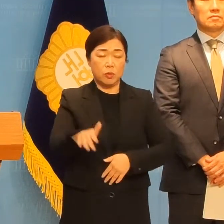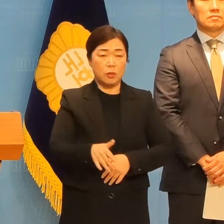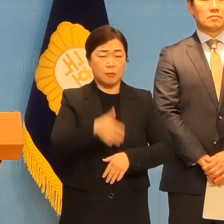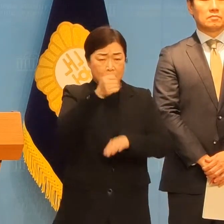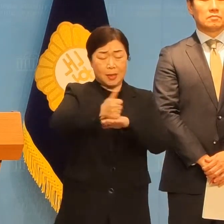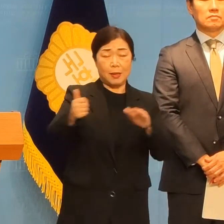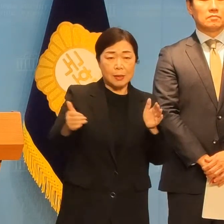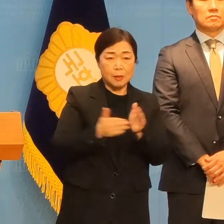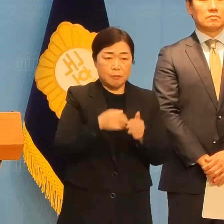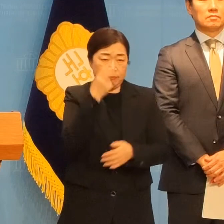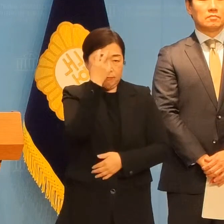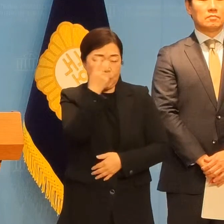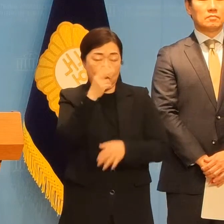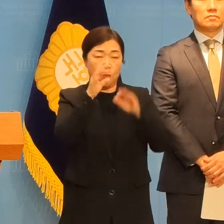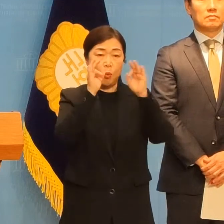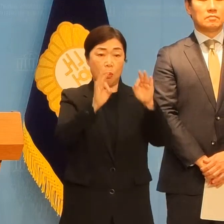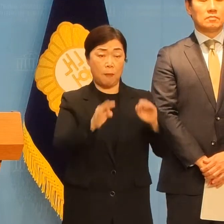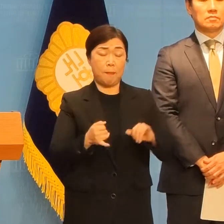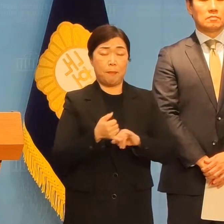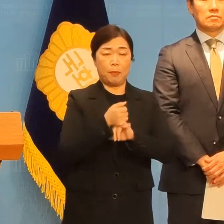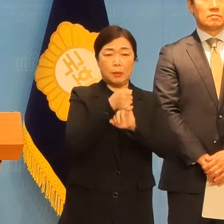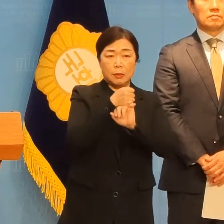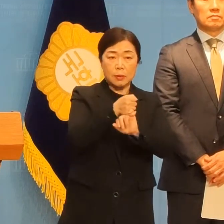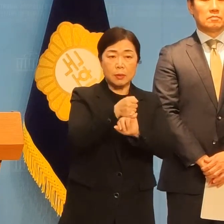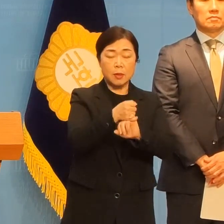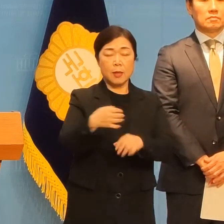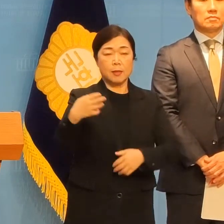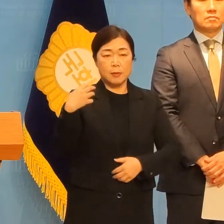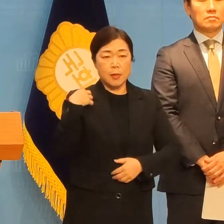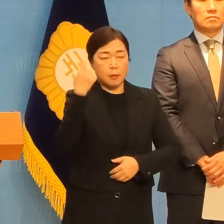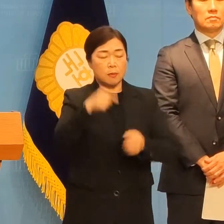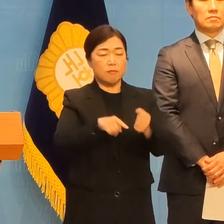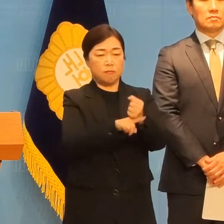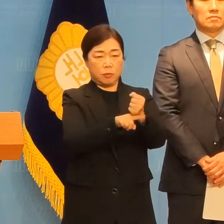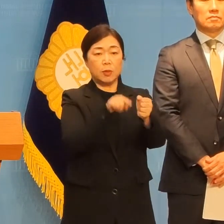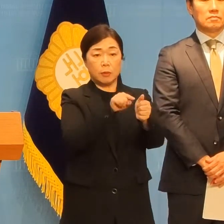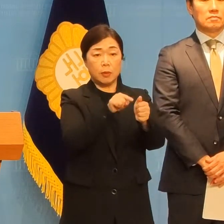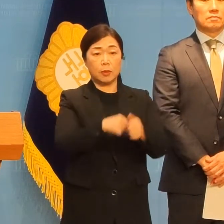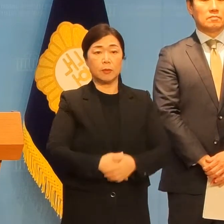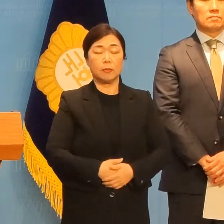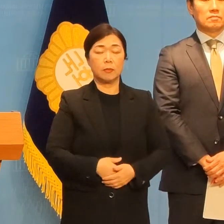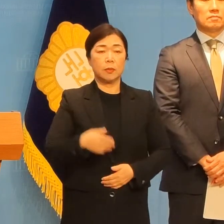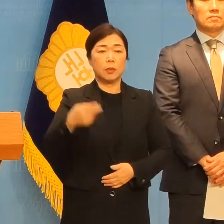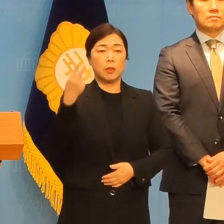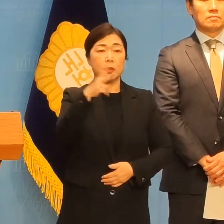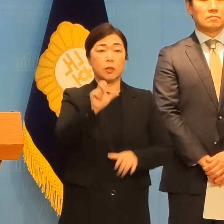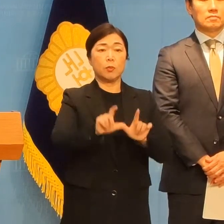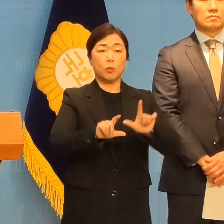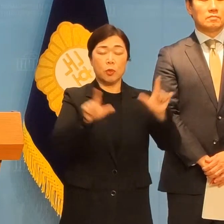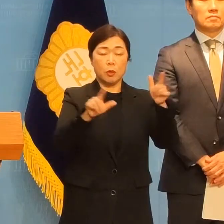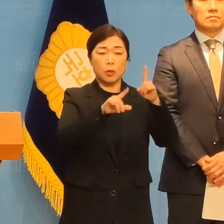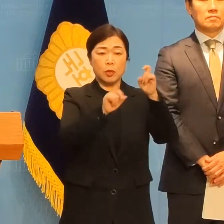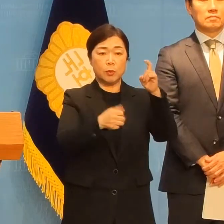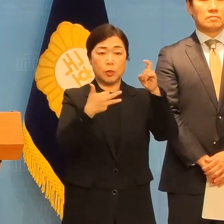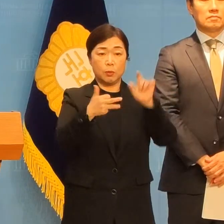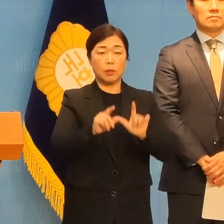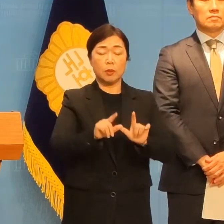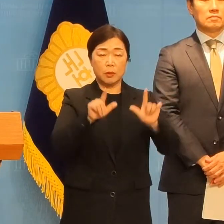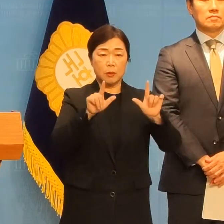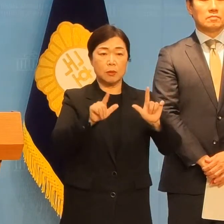끝까지 지켜보며 반드시 책임을 묻겠습니다. 2025년 11월